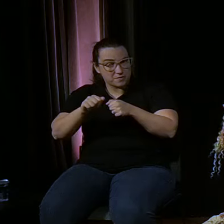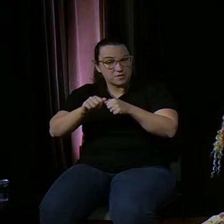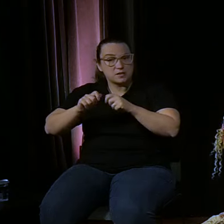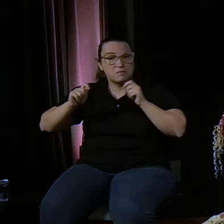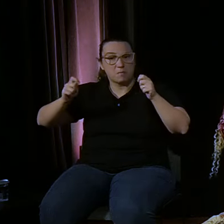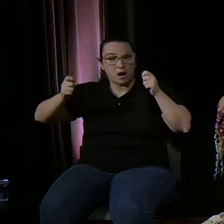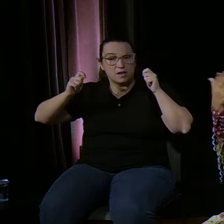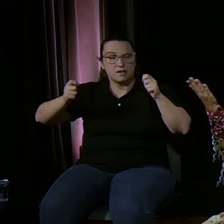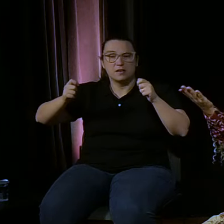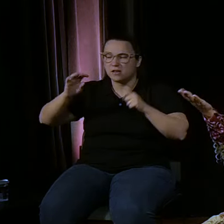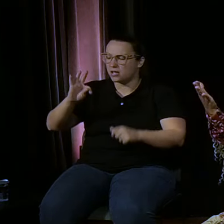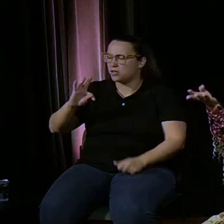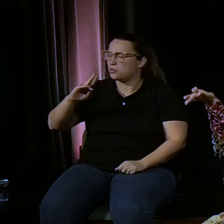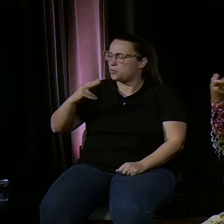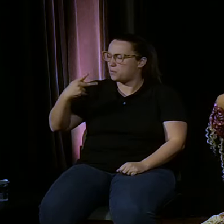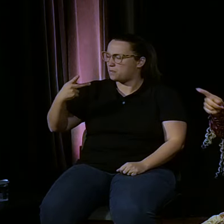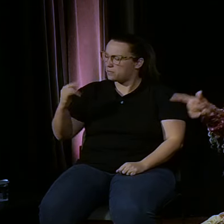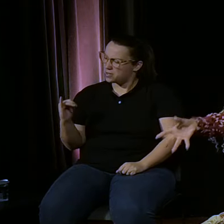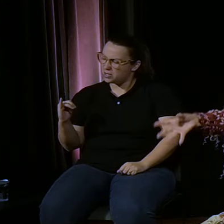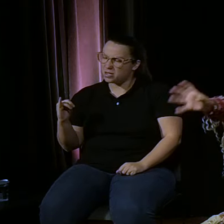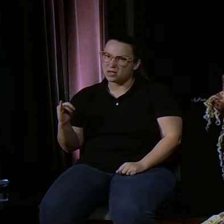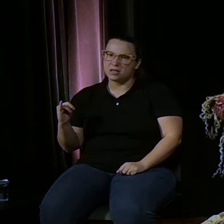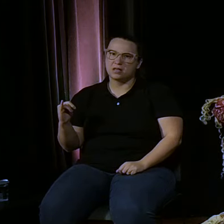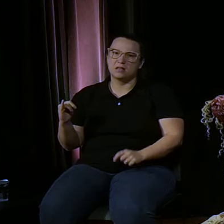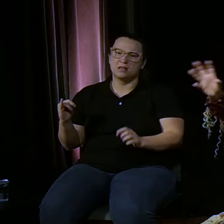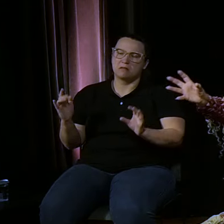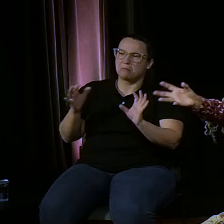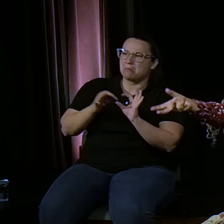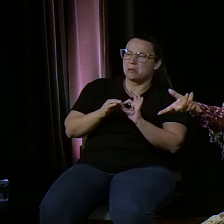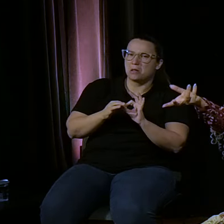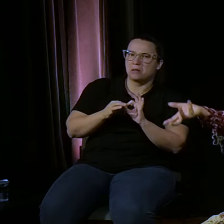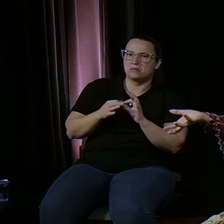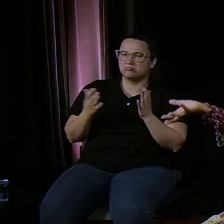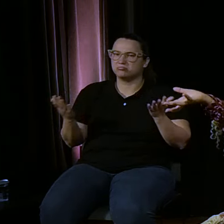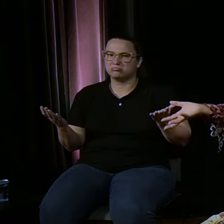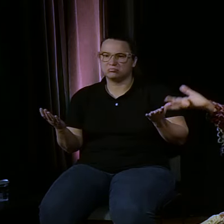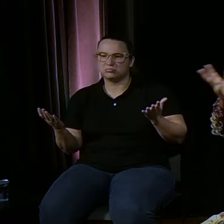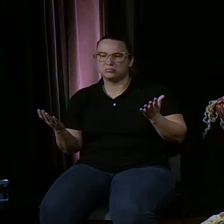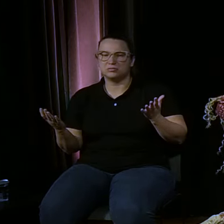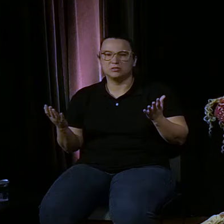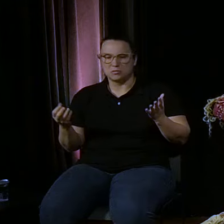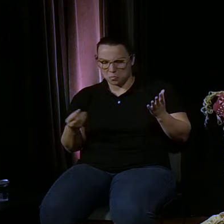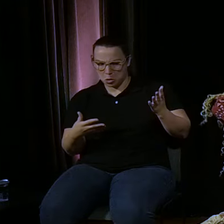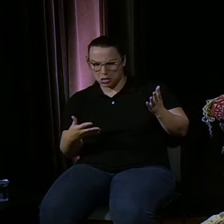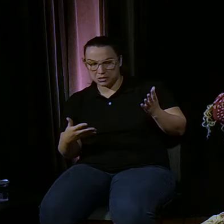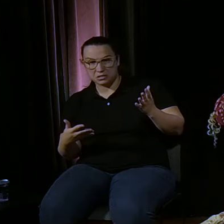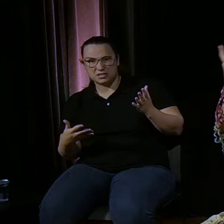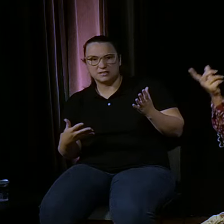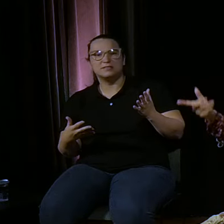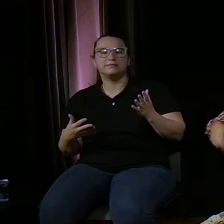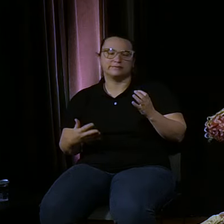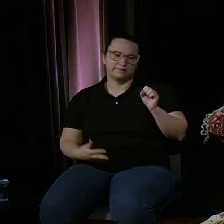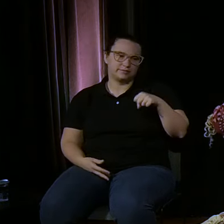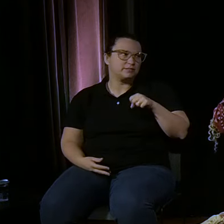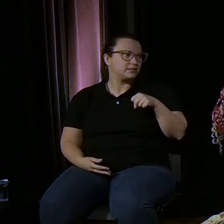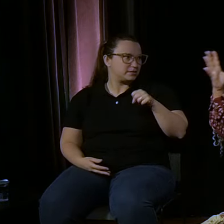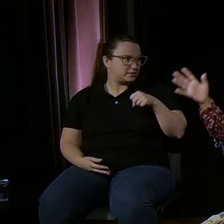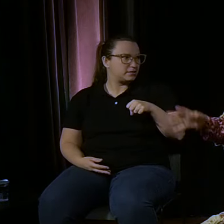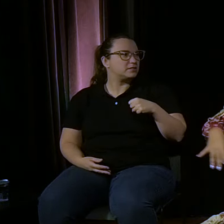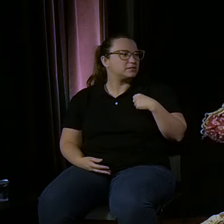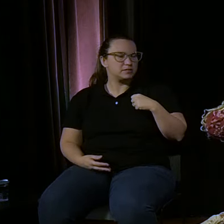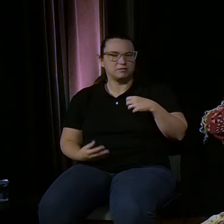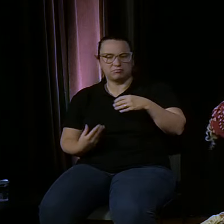manifesto, né? To Be or Not To Be, né? E aí a gente conecta diretamente com uma coisa muito modernista, né? E pensando